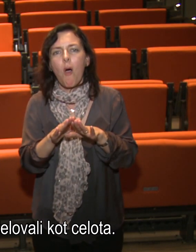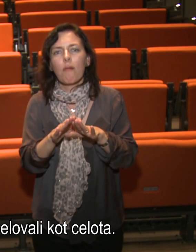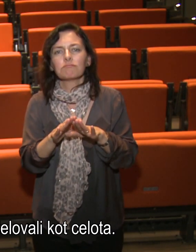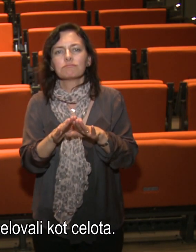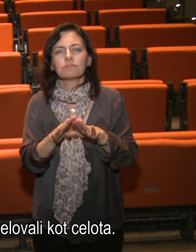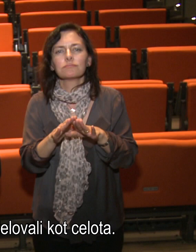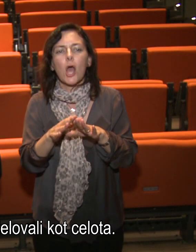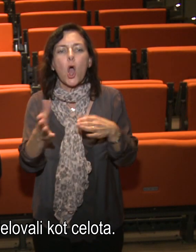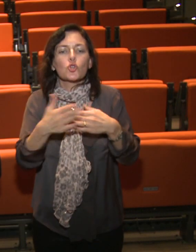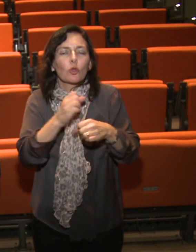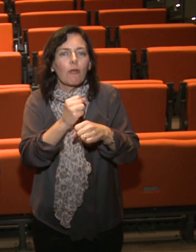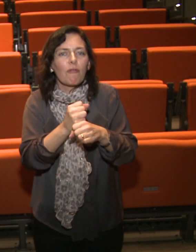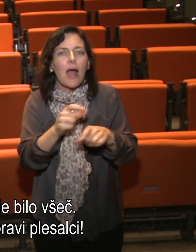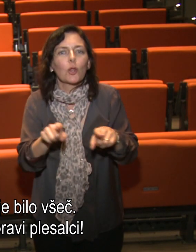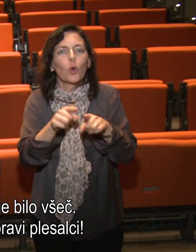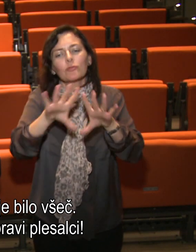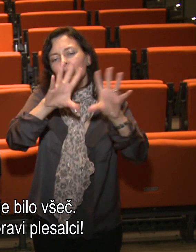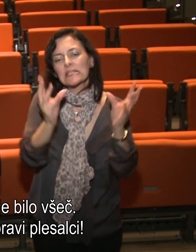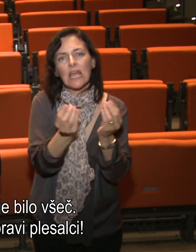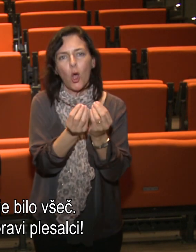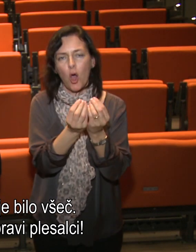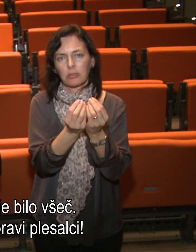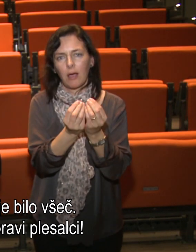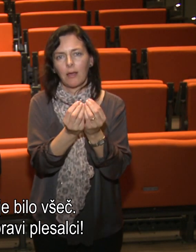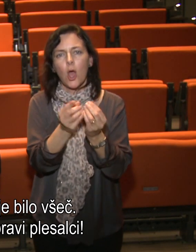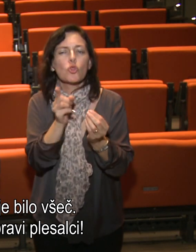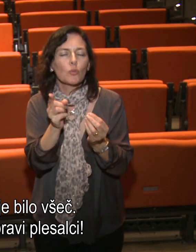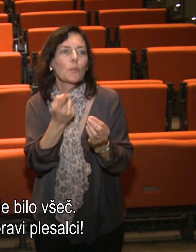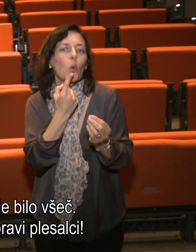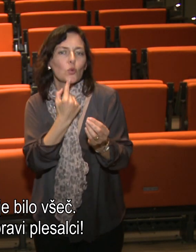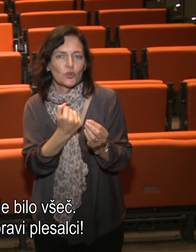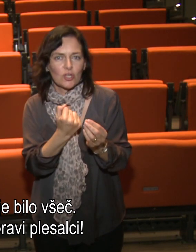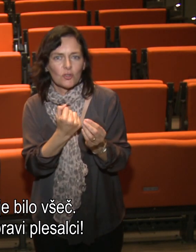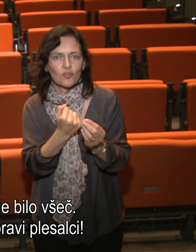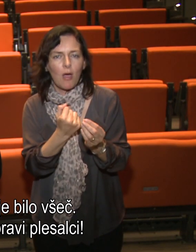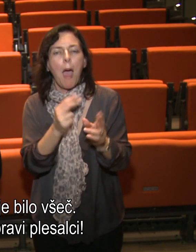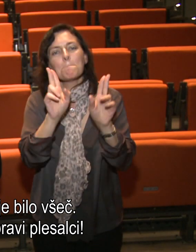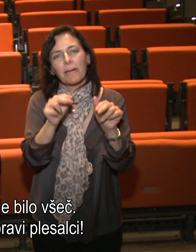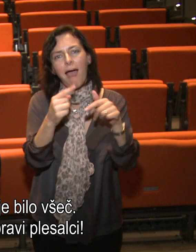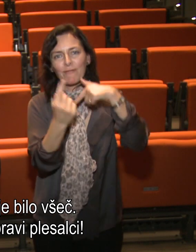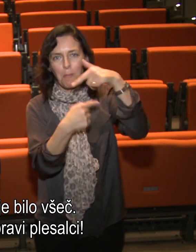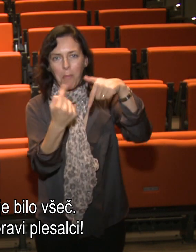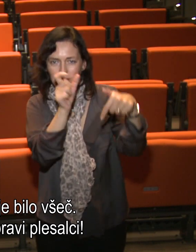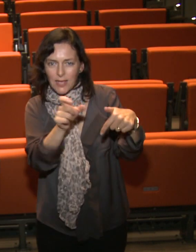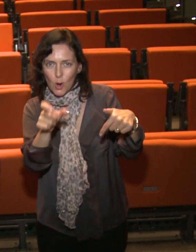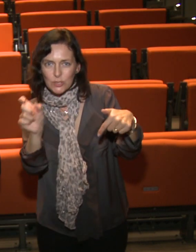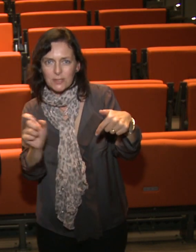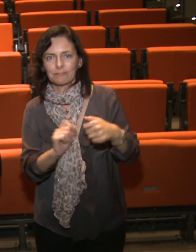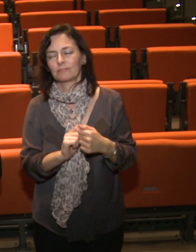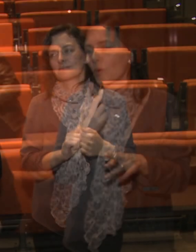kot celota. To mi je bilo všeč, da so bili pravi plesalci, pravi.